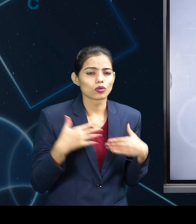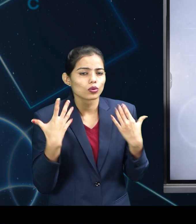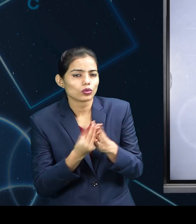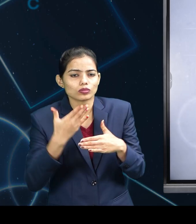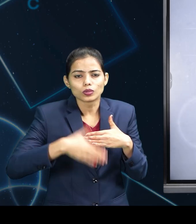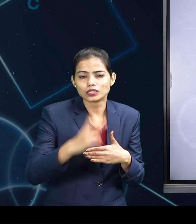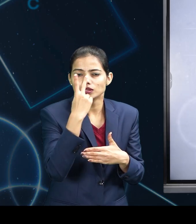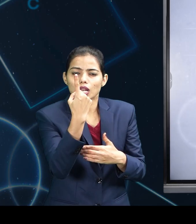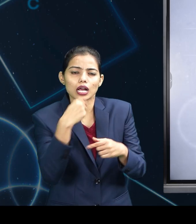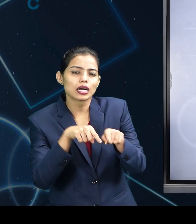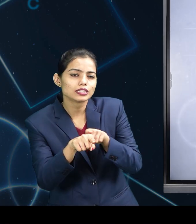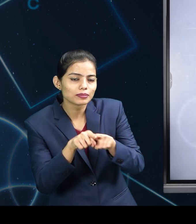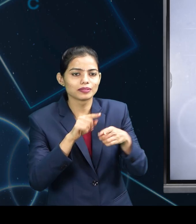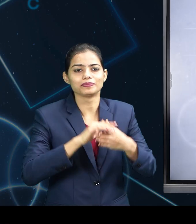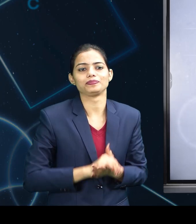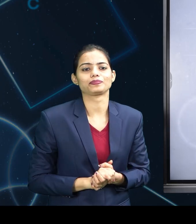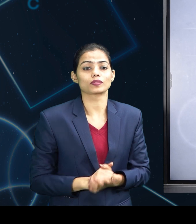आता आपण एक उदाहरण पाहू.